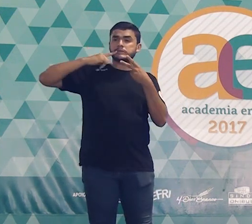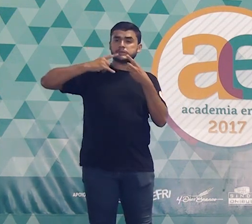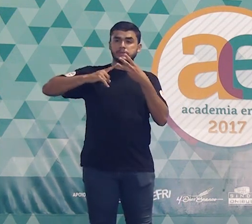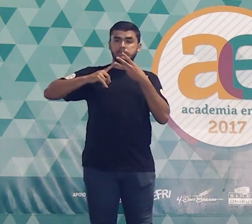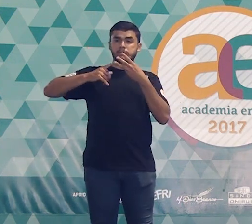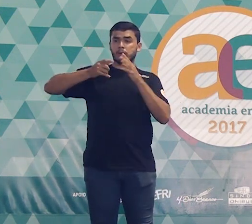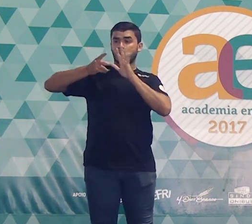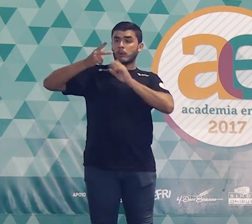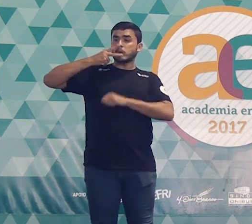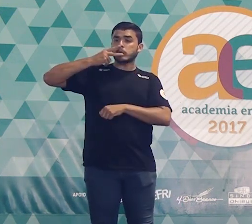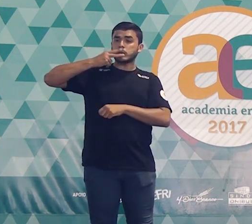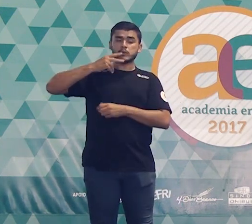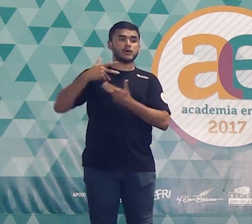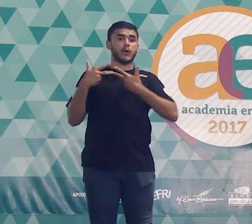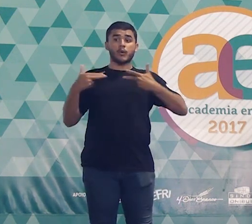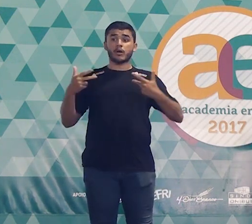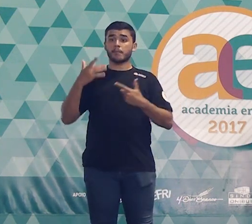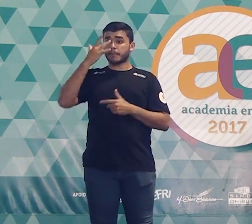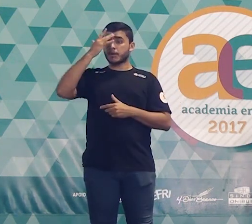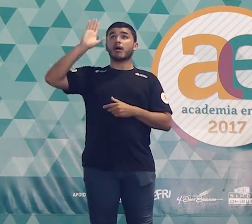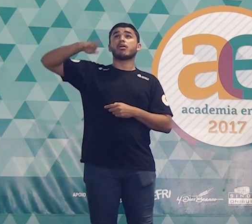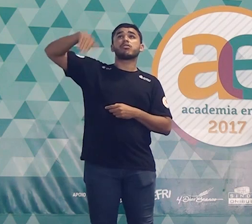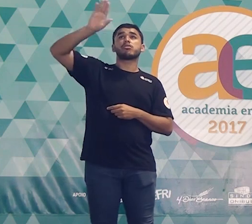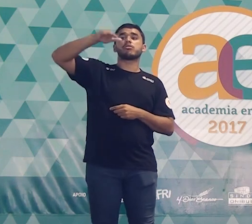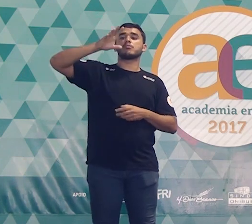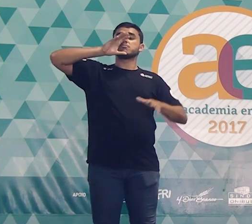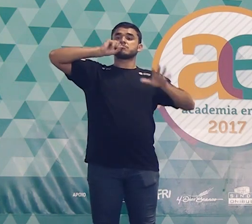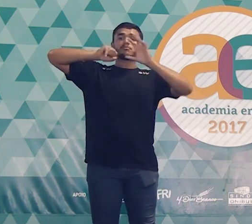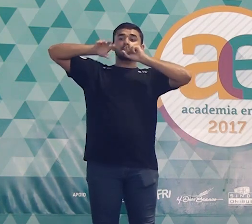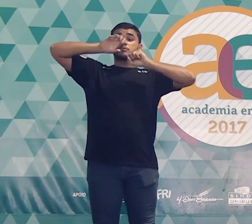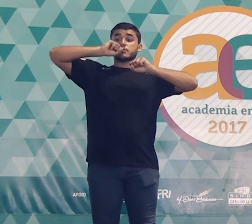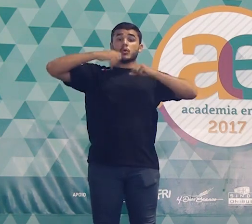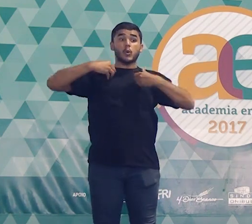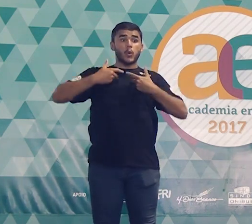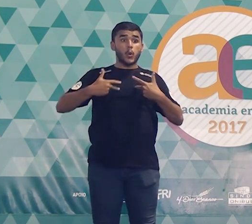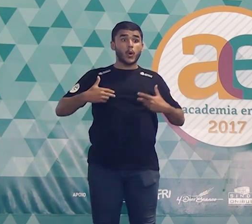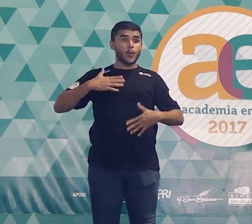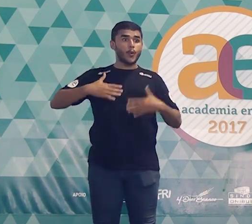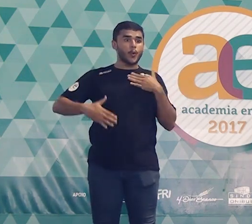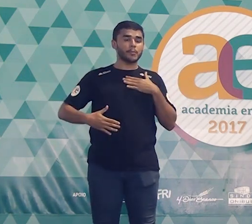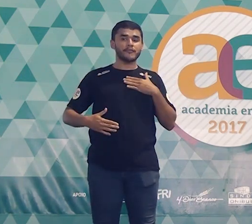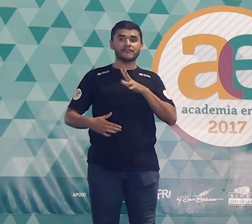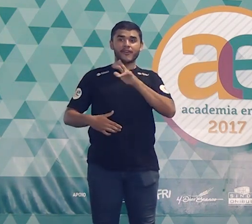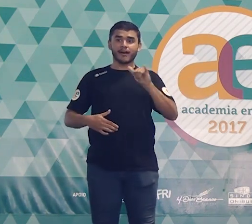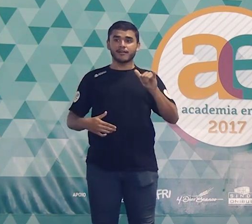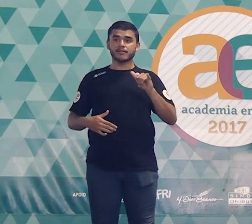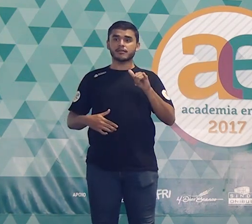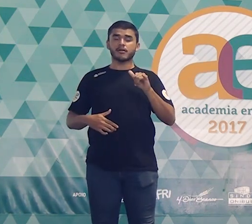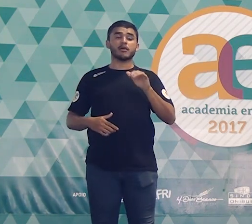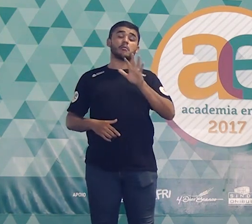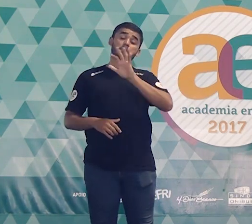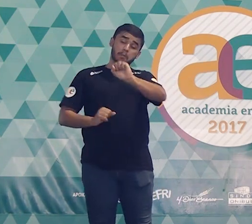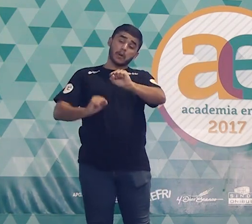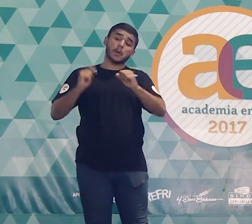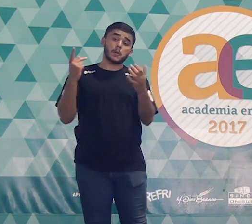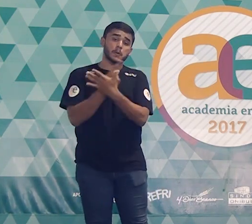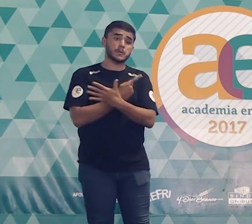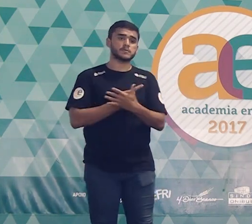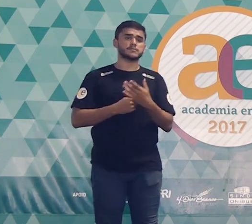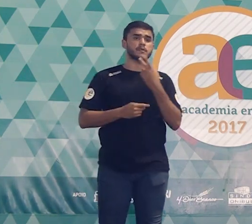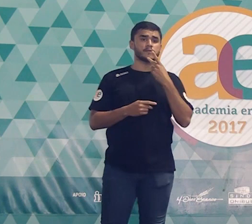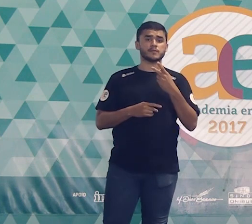está fumando, está pintando parede, tudo isso aí é tóxico. Duas estruturas celulares vão responder por isso,